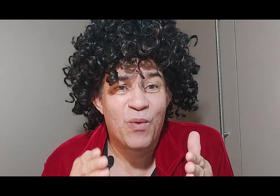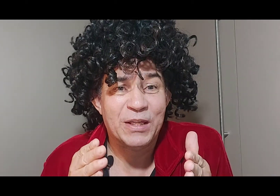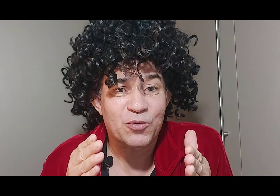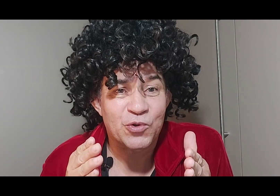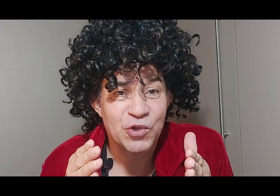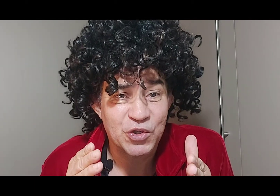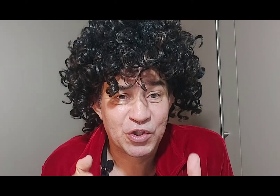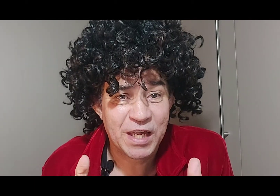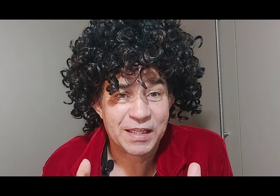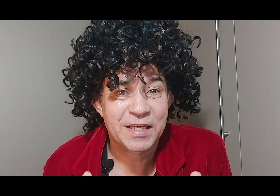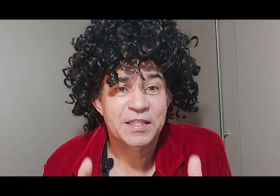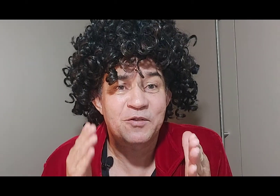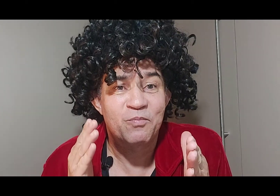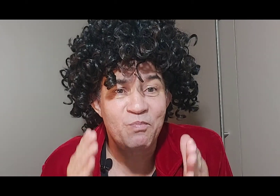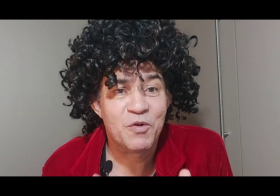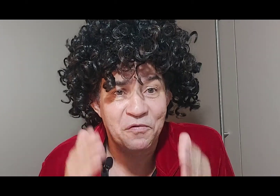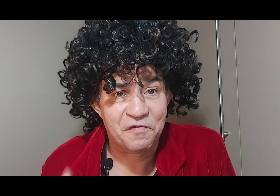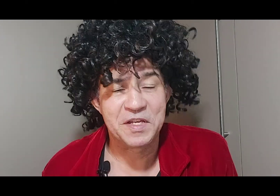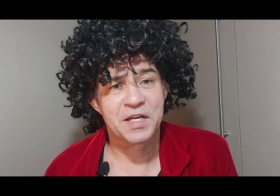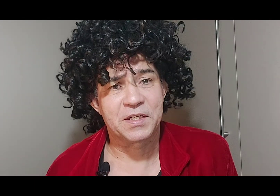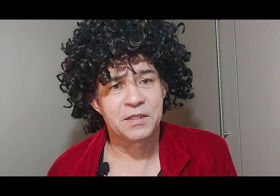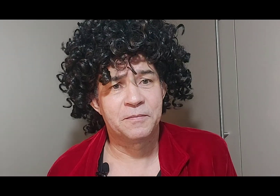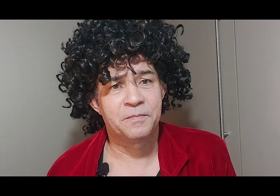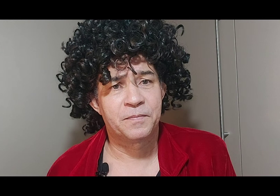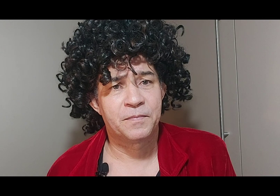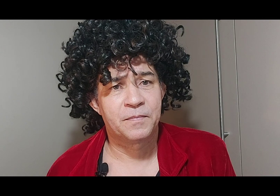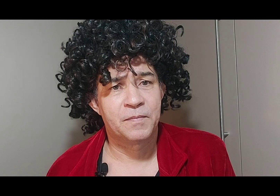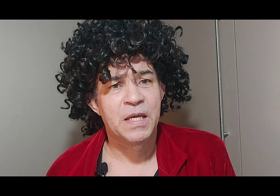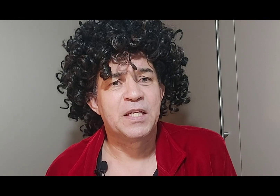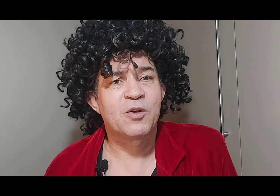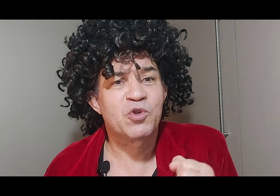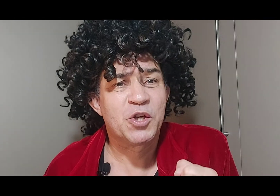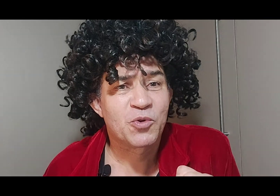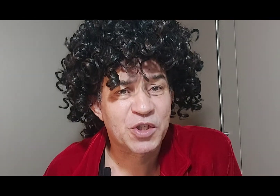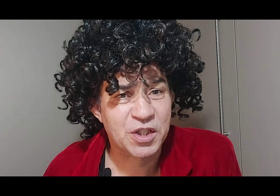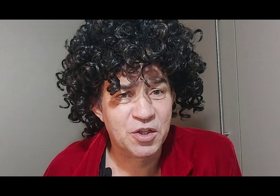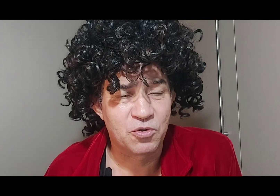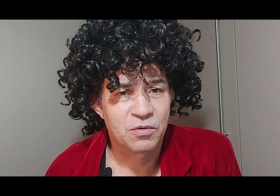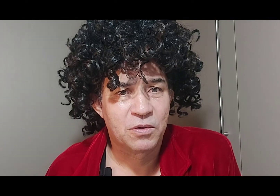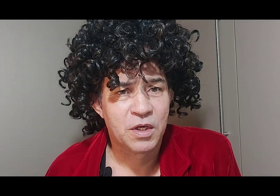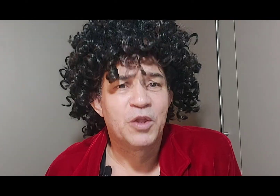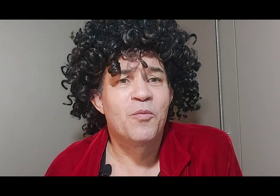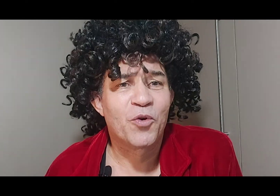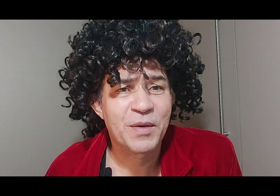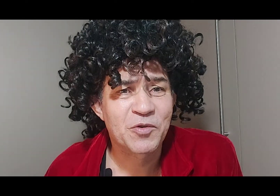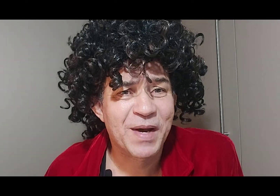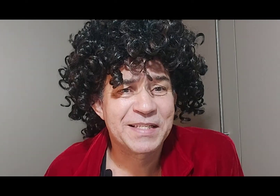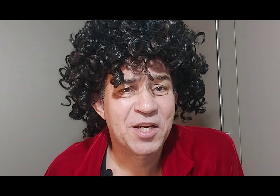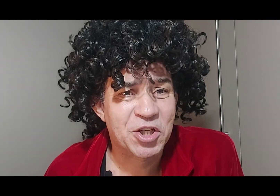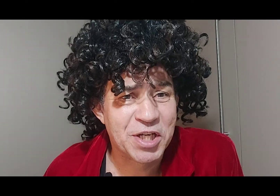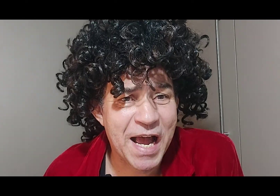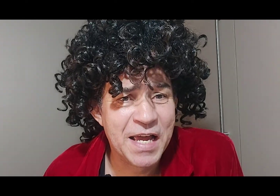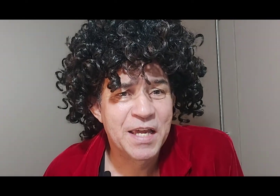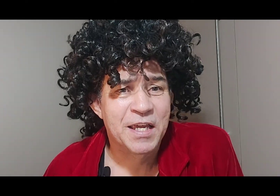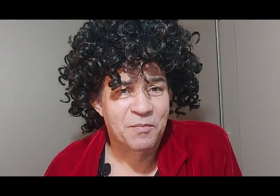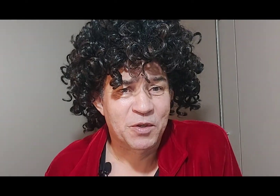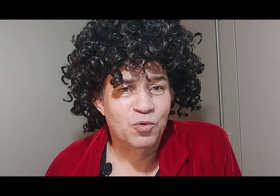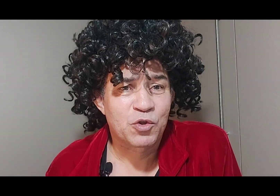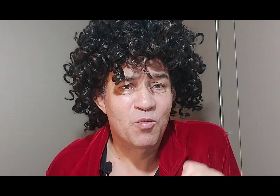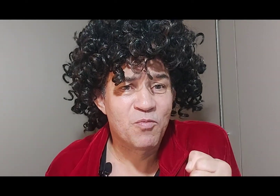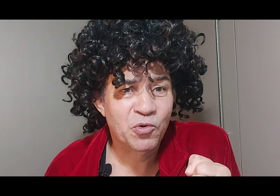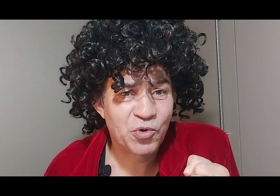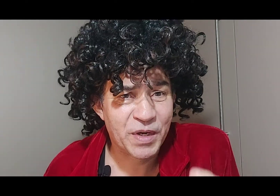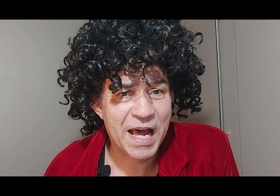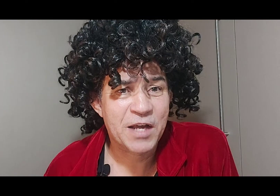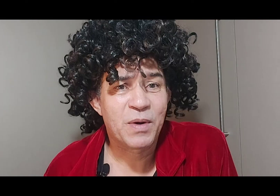mais de 400 mil vidas. Isso é um genocídio. Não podemos mais deixar que